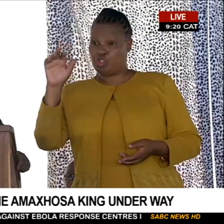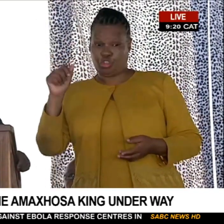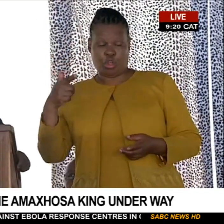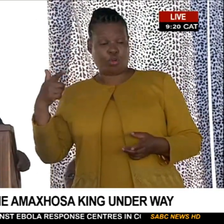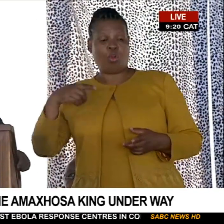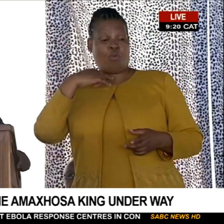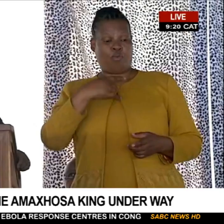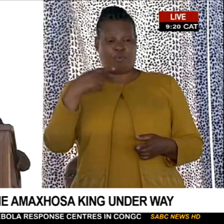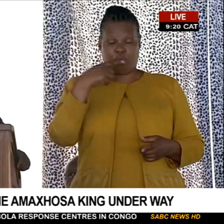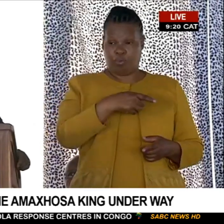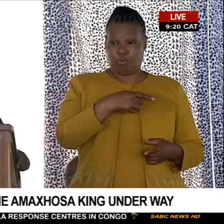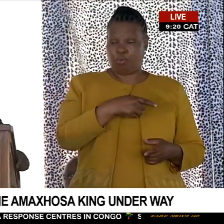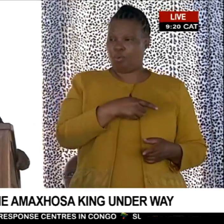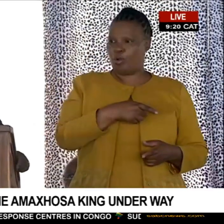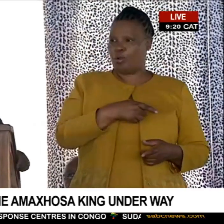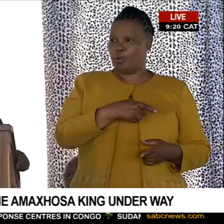ngokwempembelelo